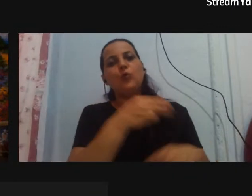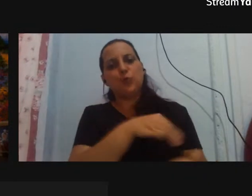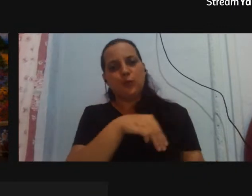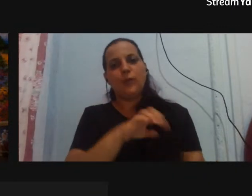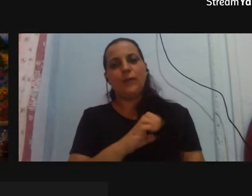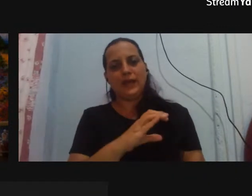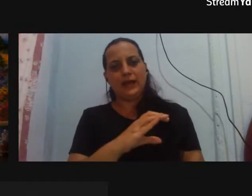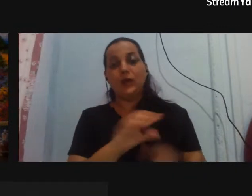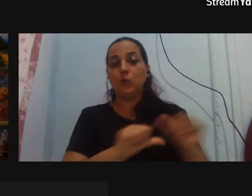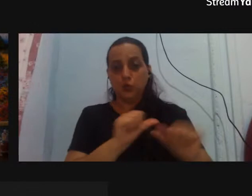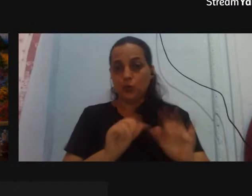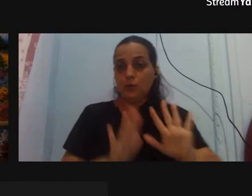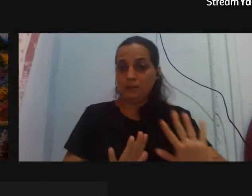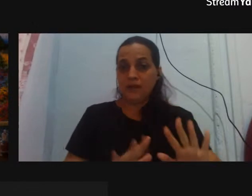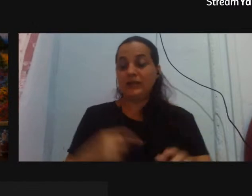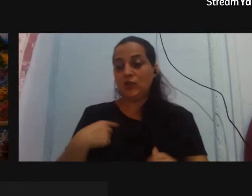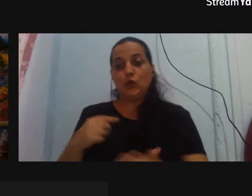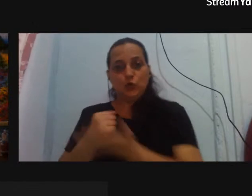Mas